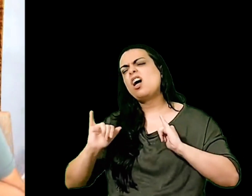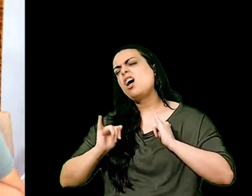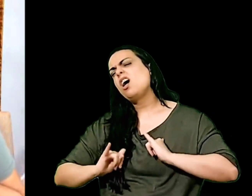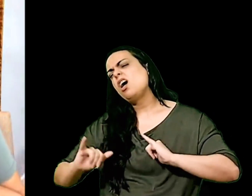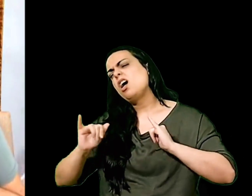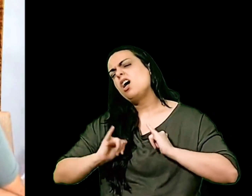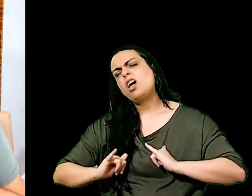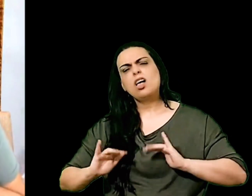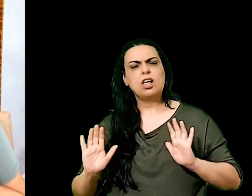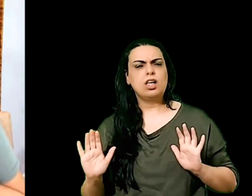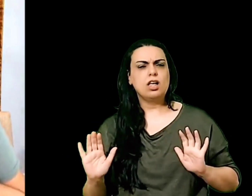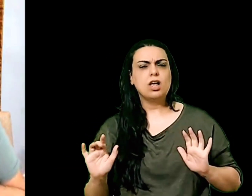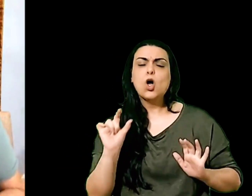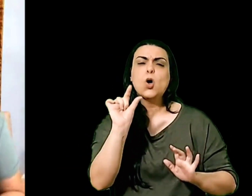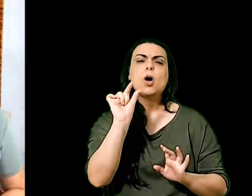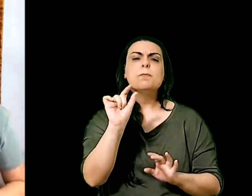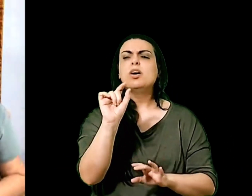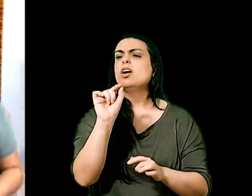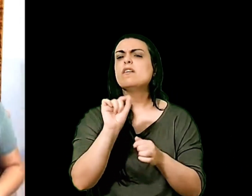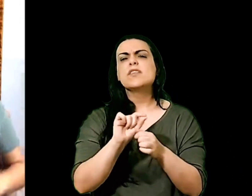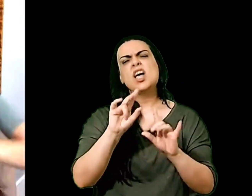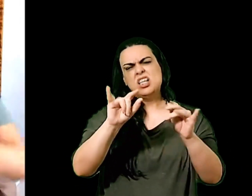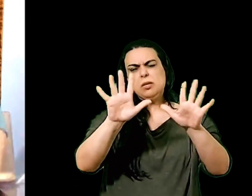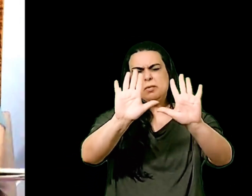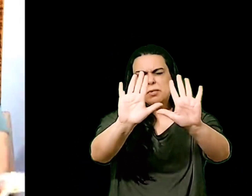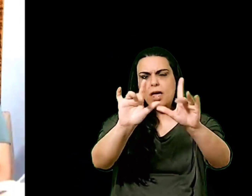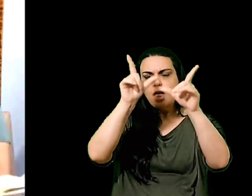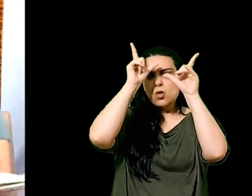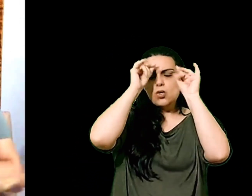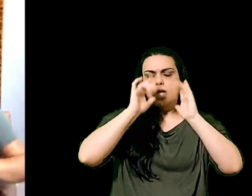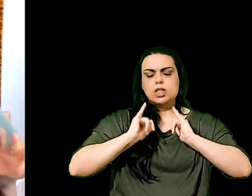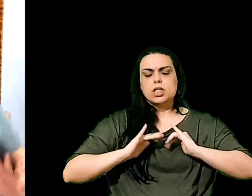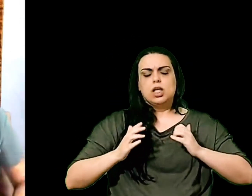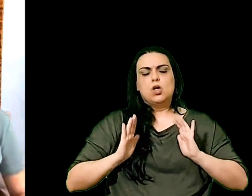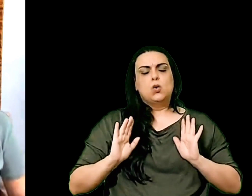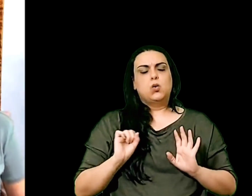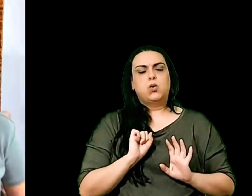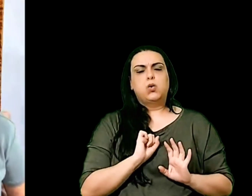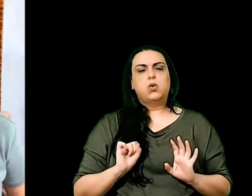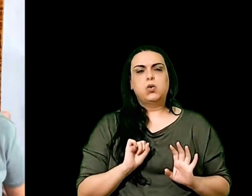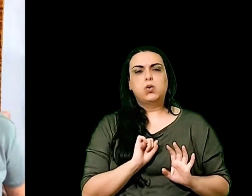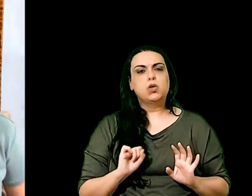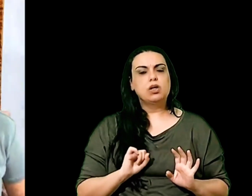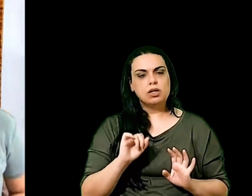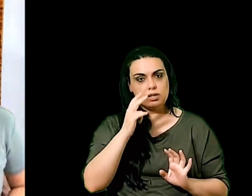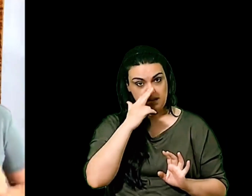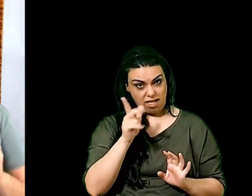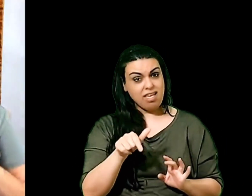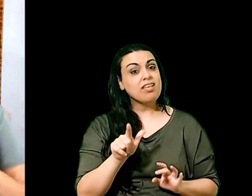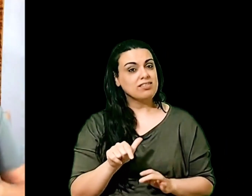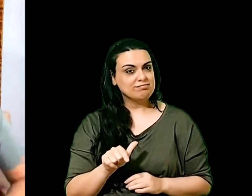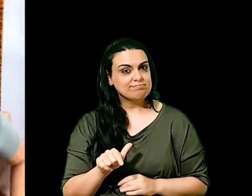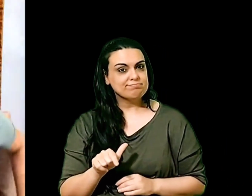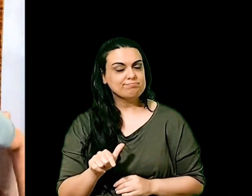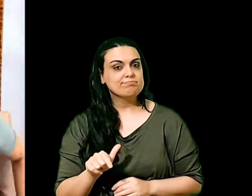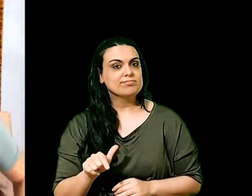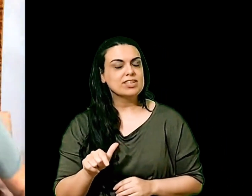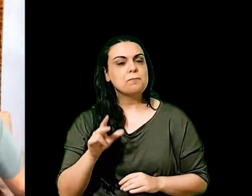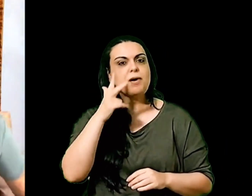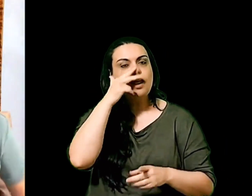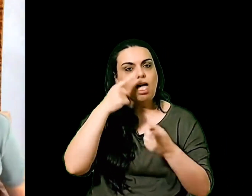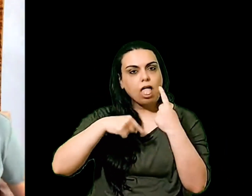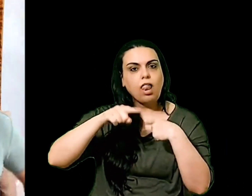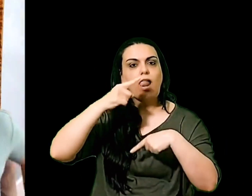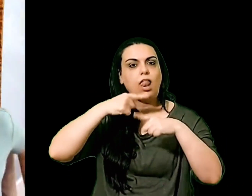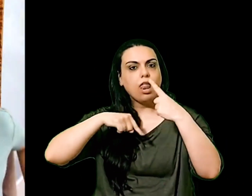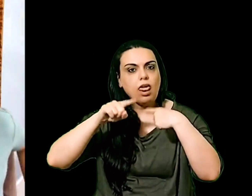Vou tirar só um cochilo. Um pouco para cruzar os braços. Deixa eu descansar aqui só um pouquinho. E a palavra de Deus diz